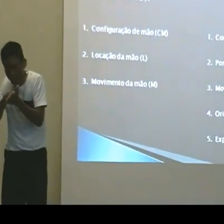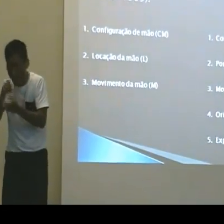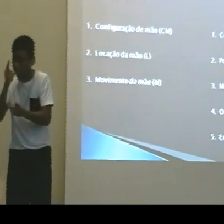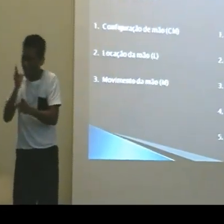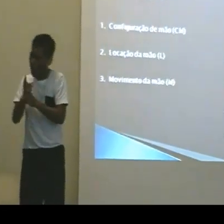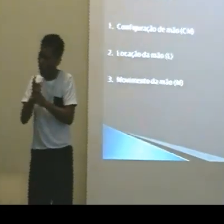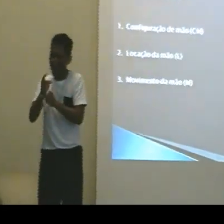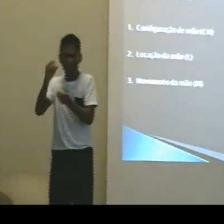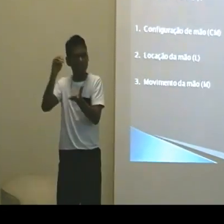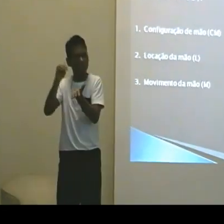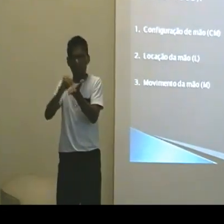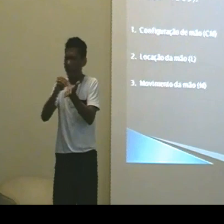a pesquisa dela, ela disse,